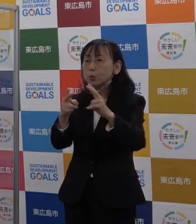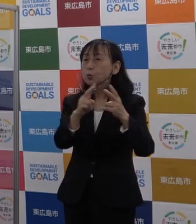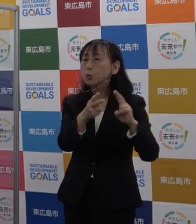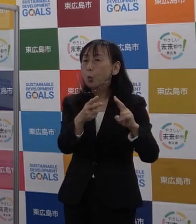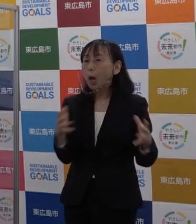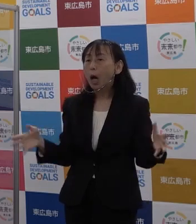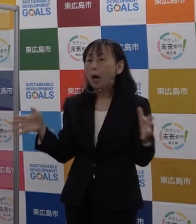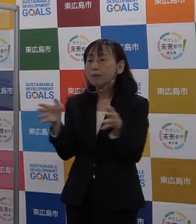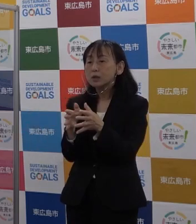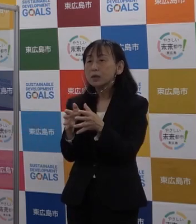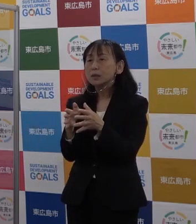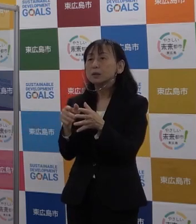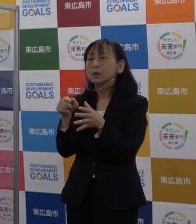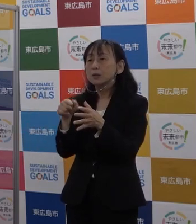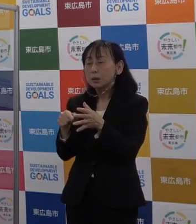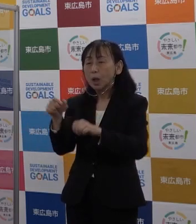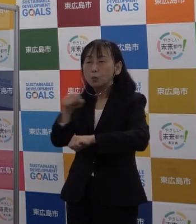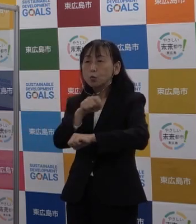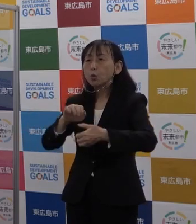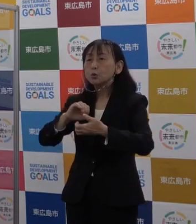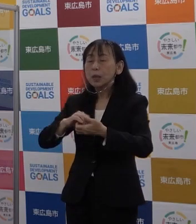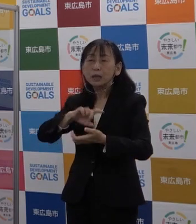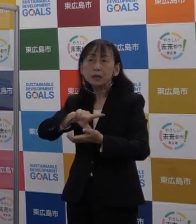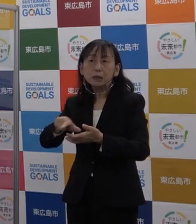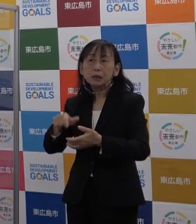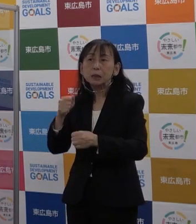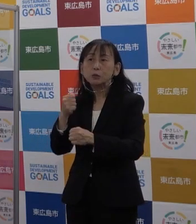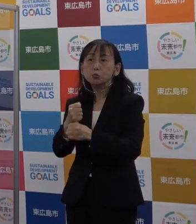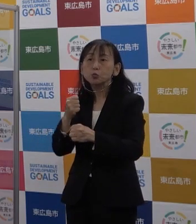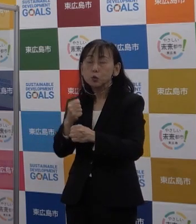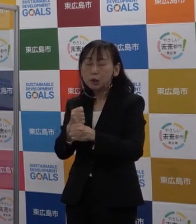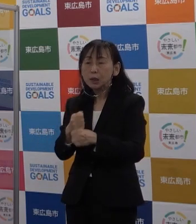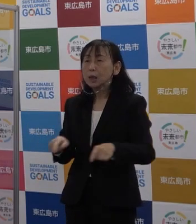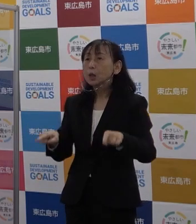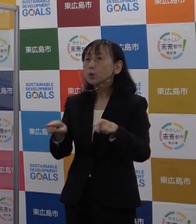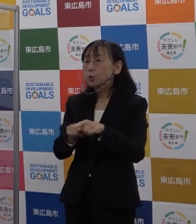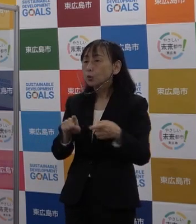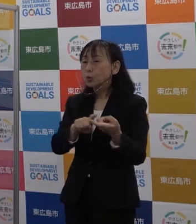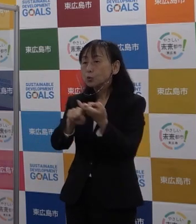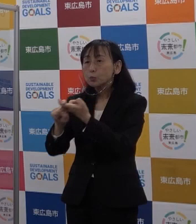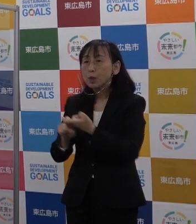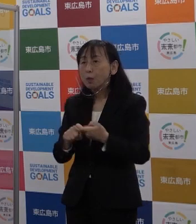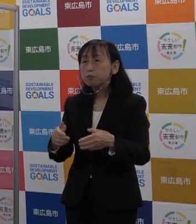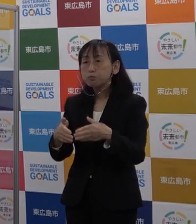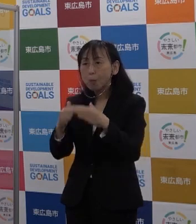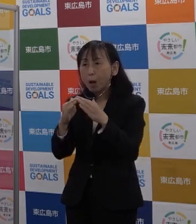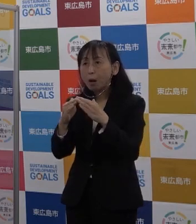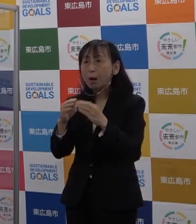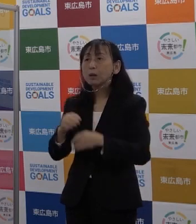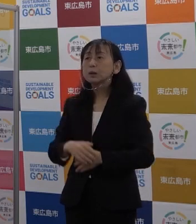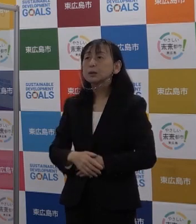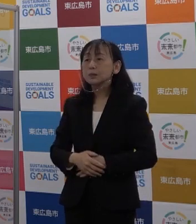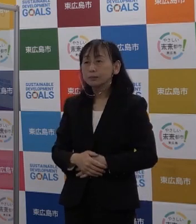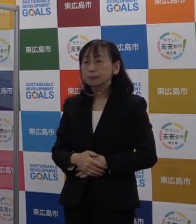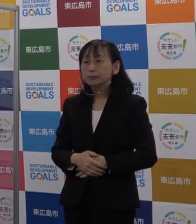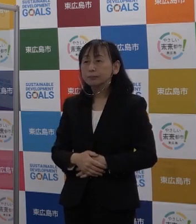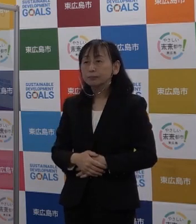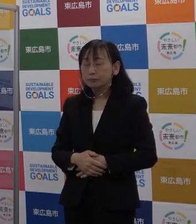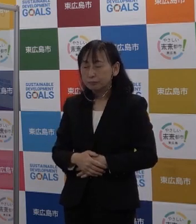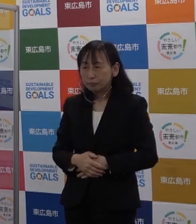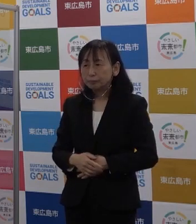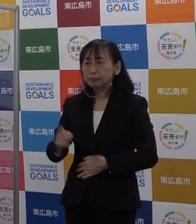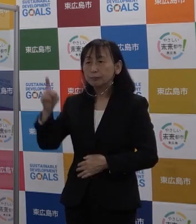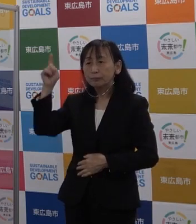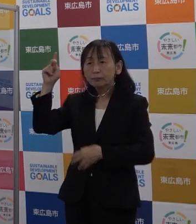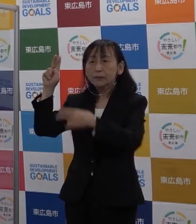下にある紫の特定地域づくり事業協同組合を作ると、要は上の方は出資者になって事